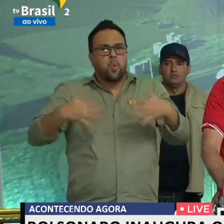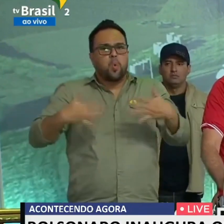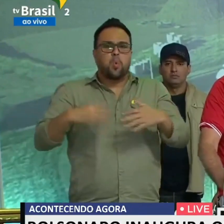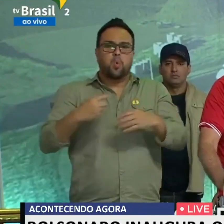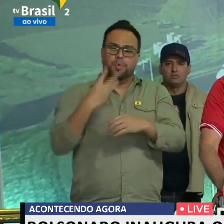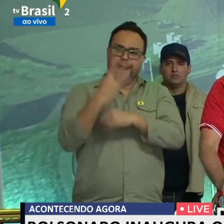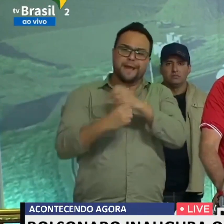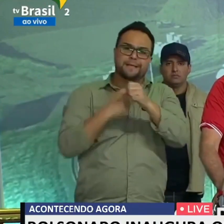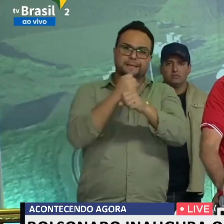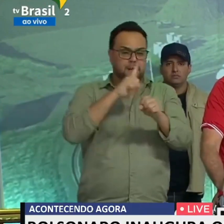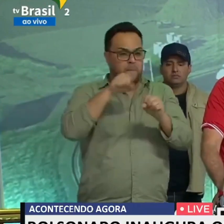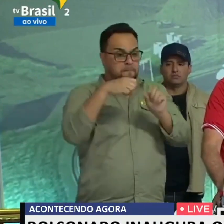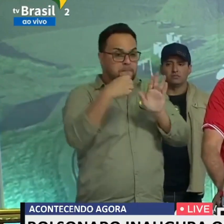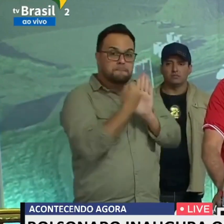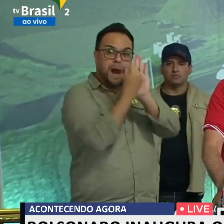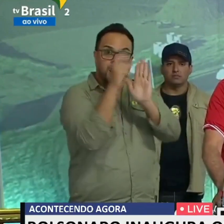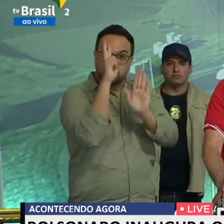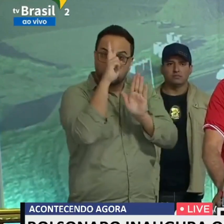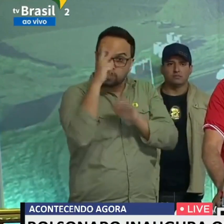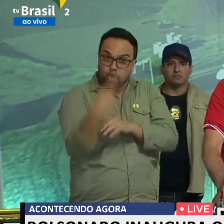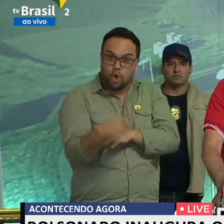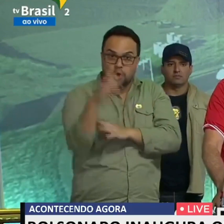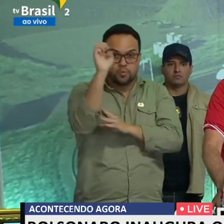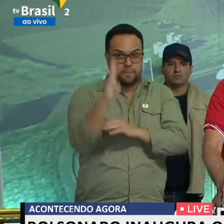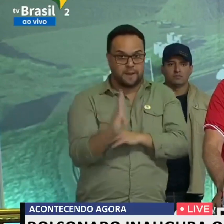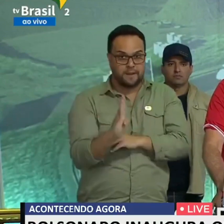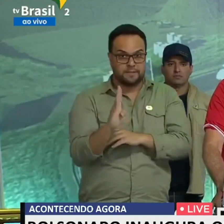3 anos que marcam na história do Brasil.